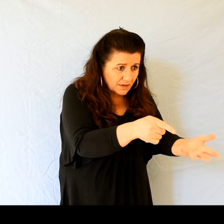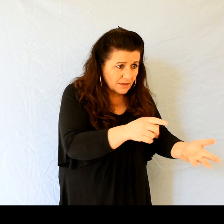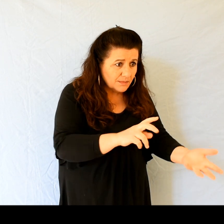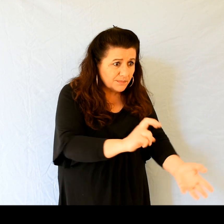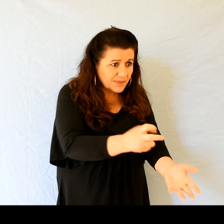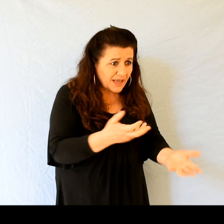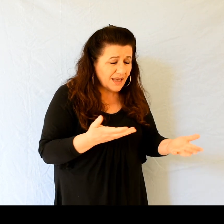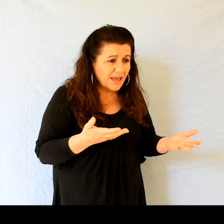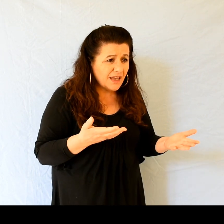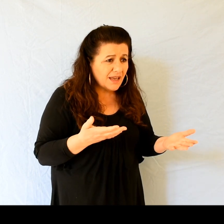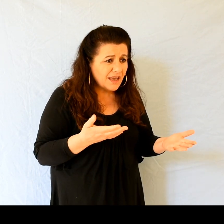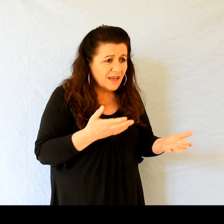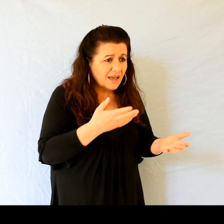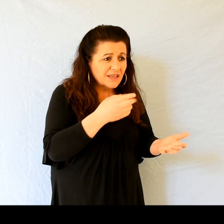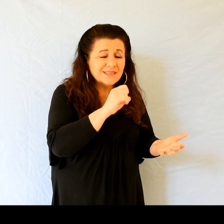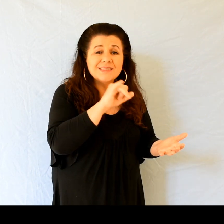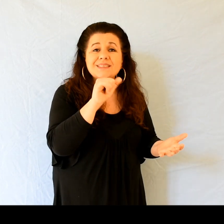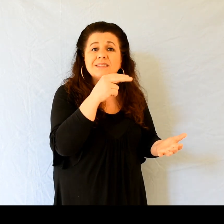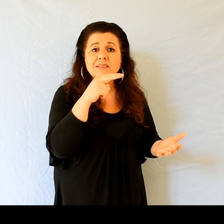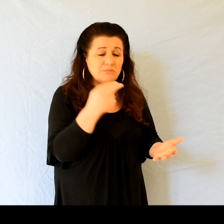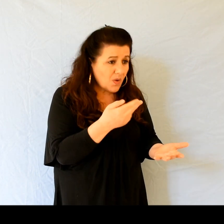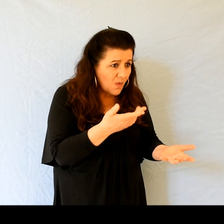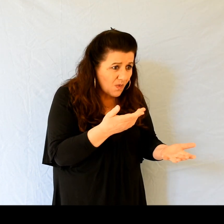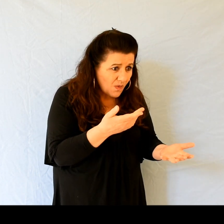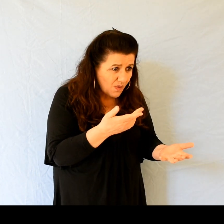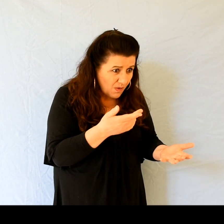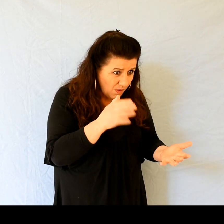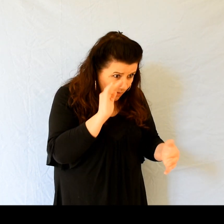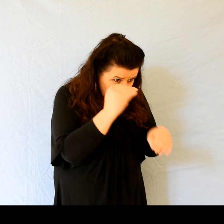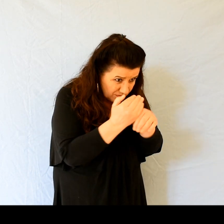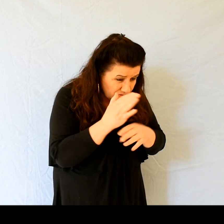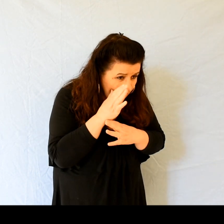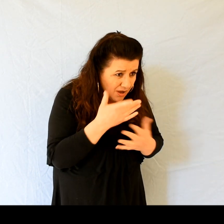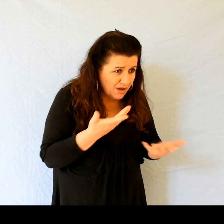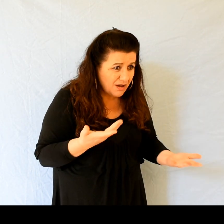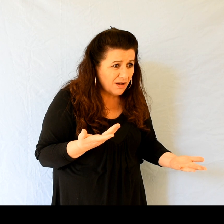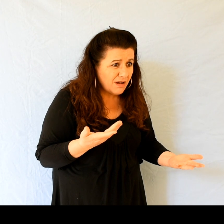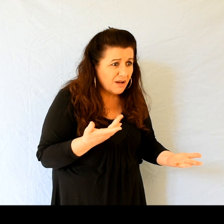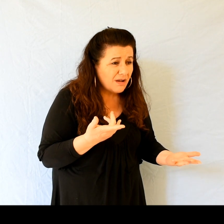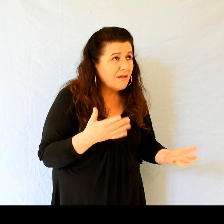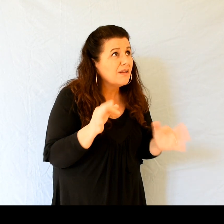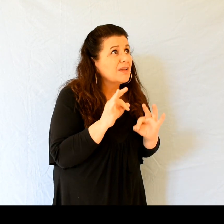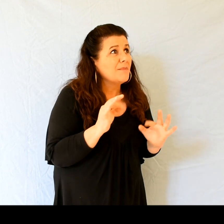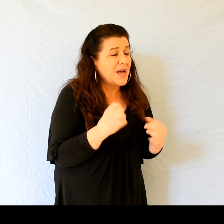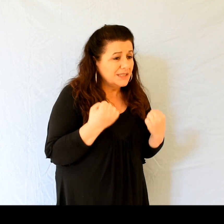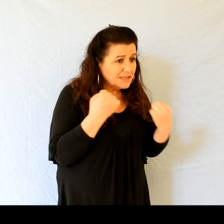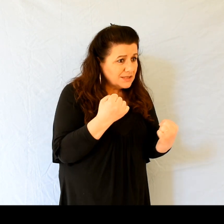« Simon, tu dors? Tu n'as pas eu la force de veiller seulement 1 heure?